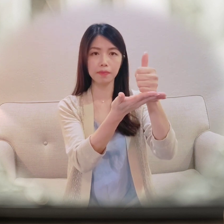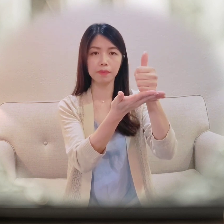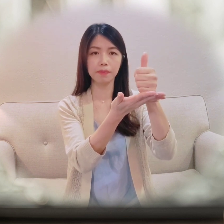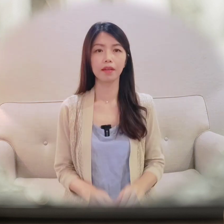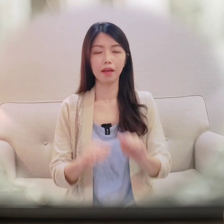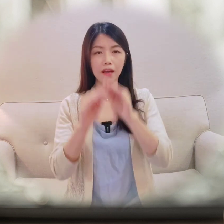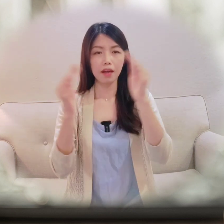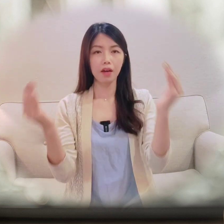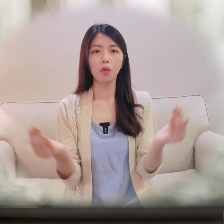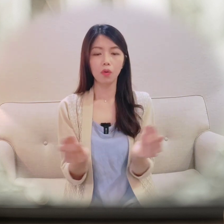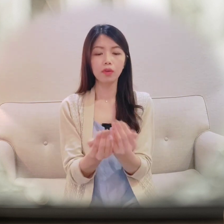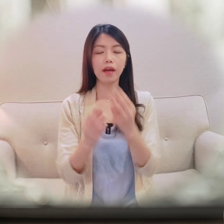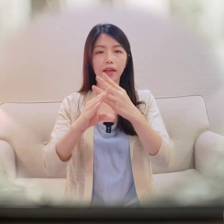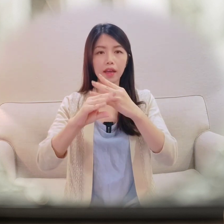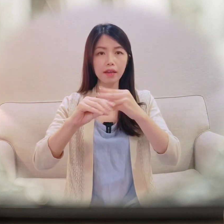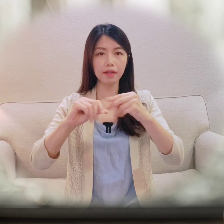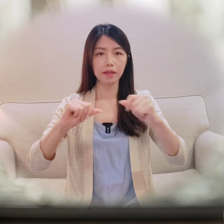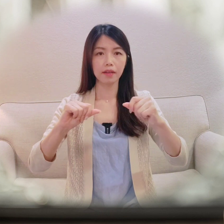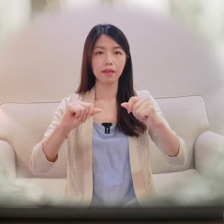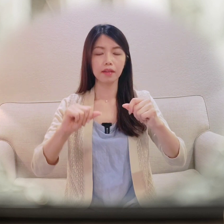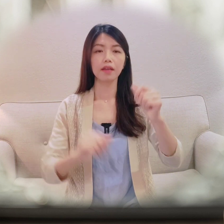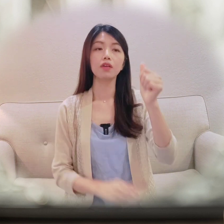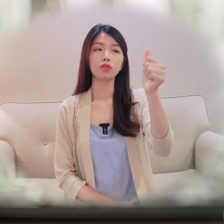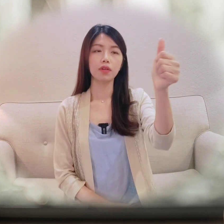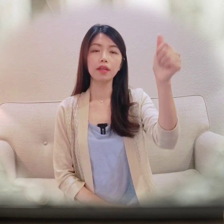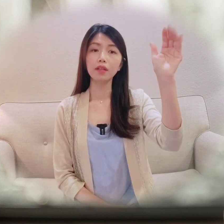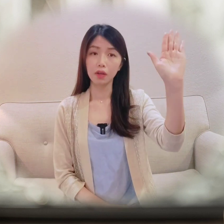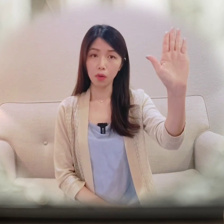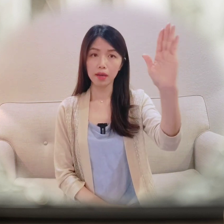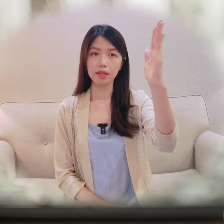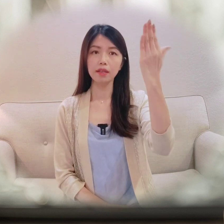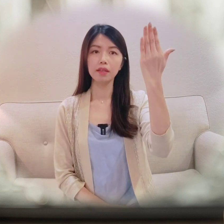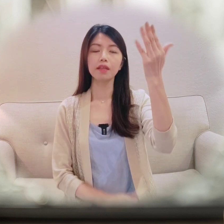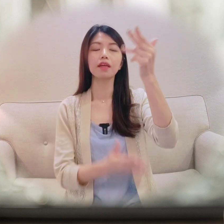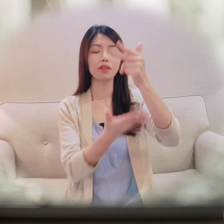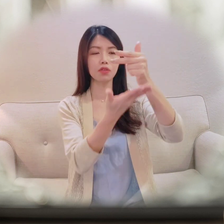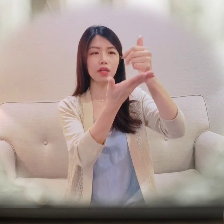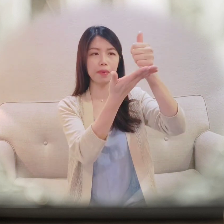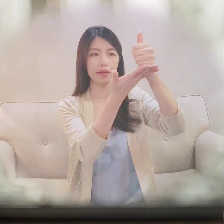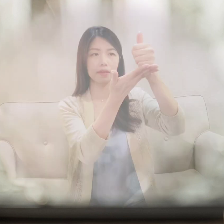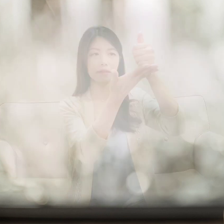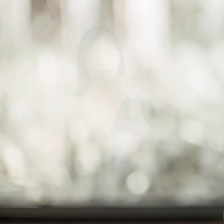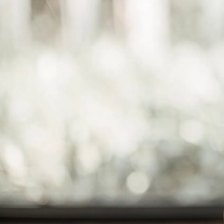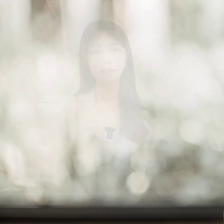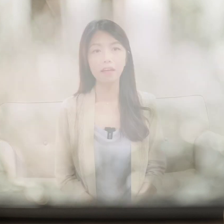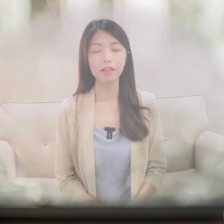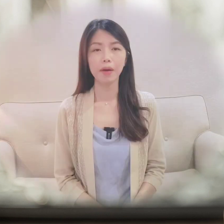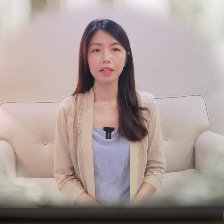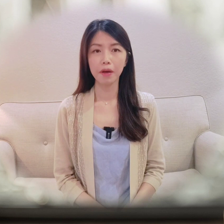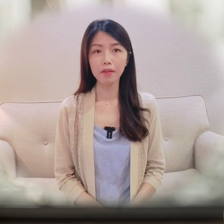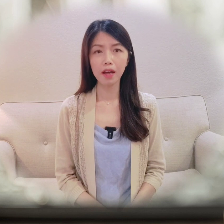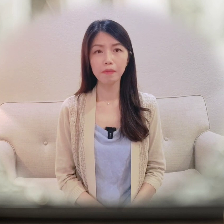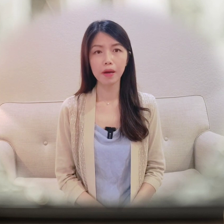주님이. 온 땅의 주인 되신 주님이. 내